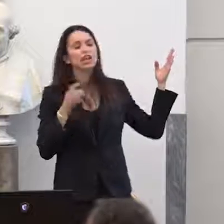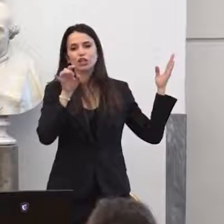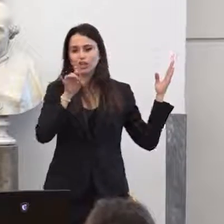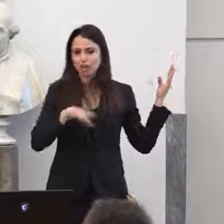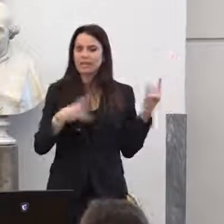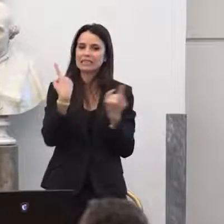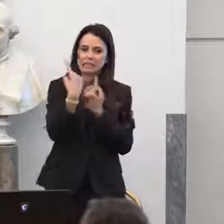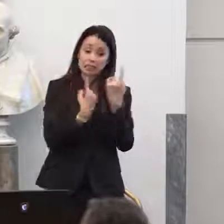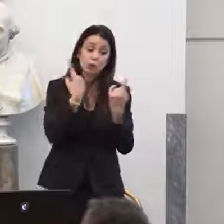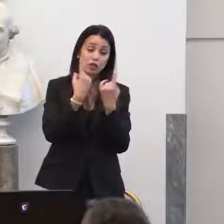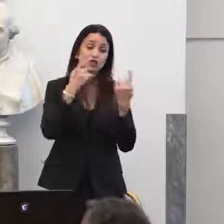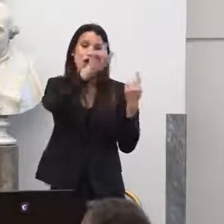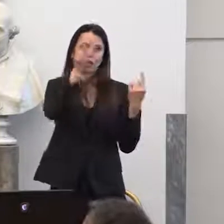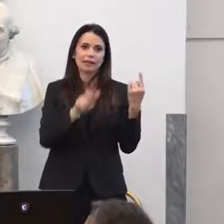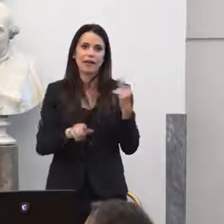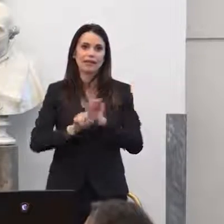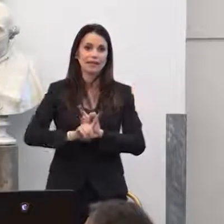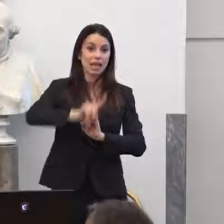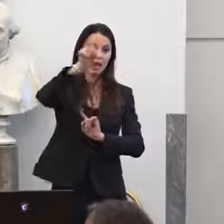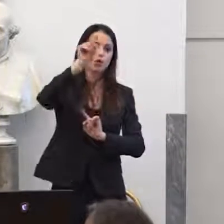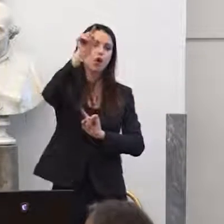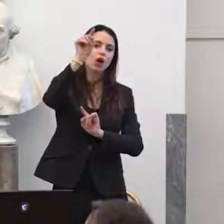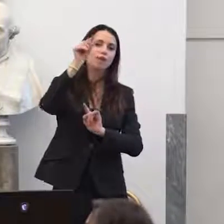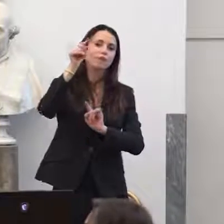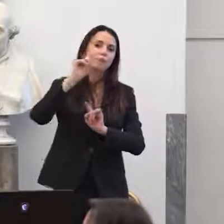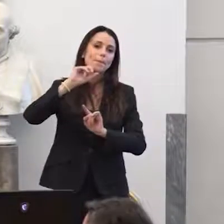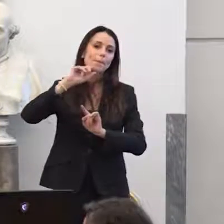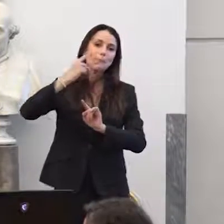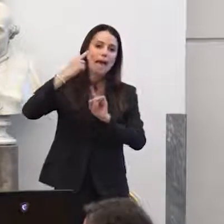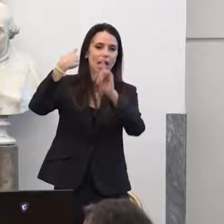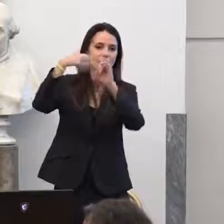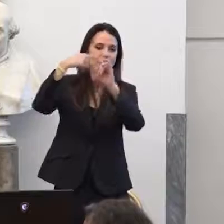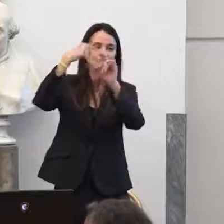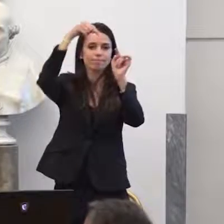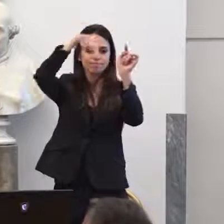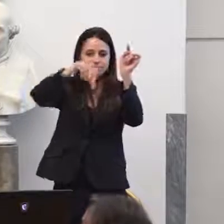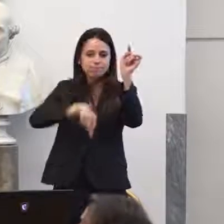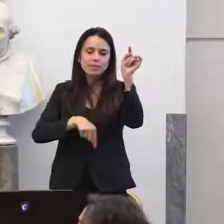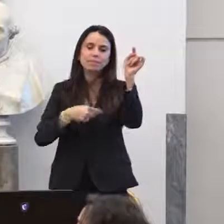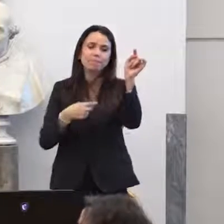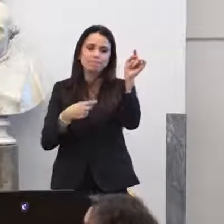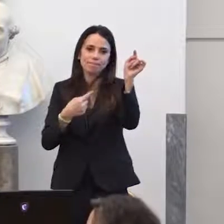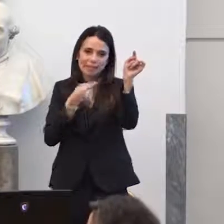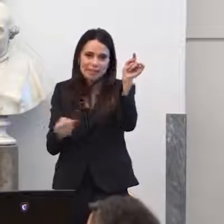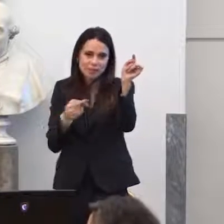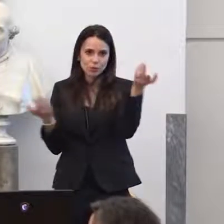il cosiddetto Nord Italia, più virtuoso rispetto ovviamente al centro-sud.